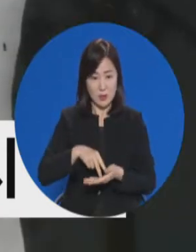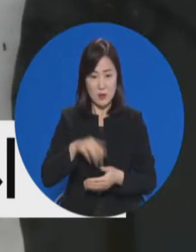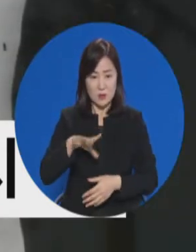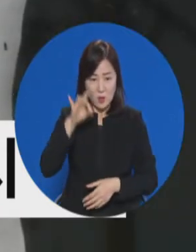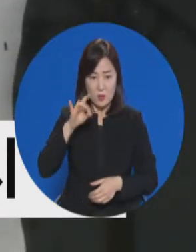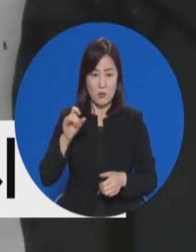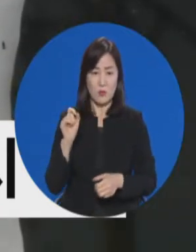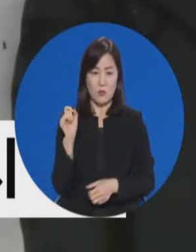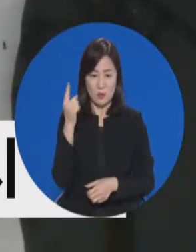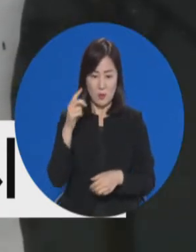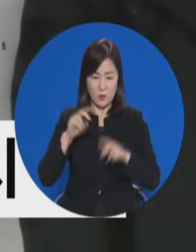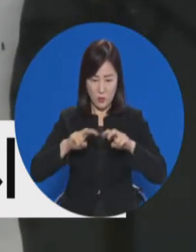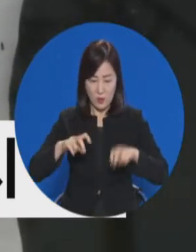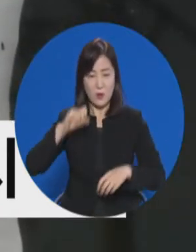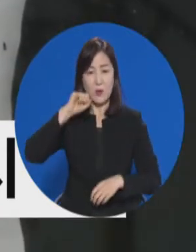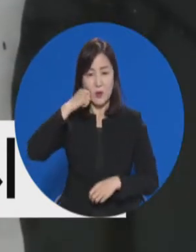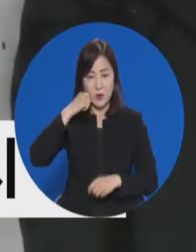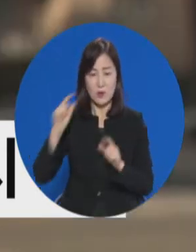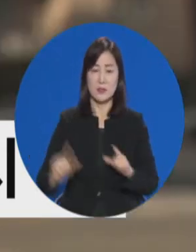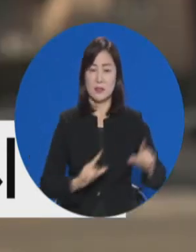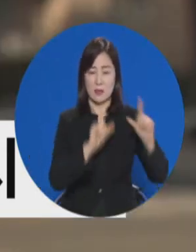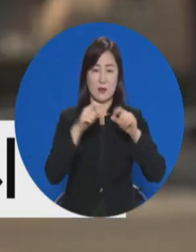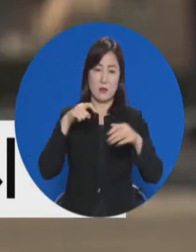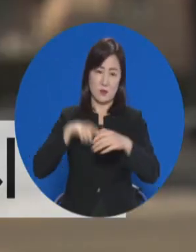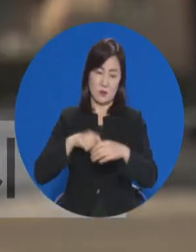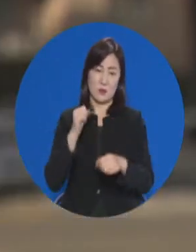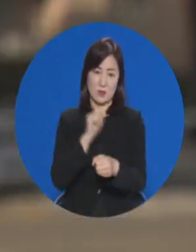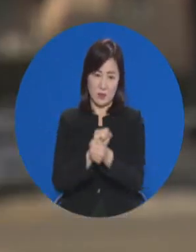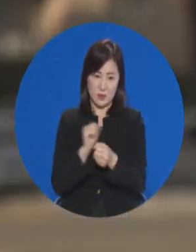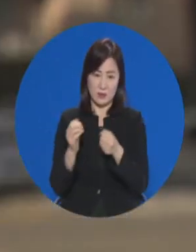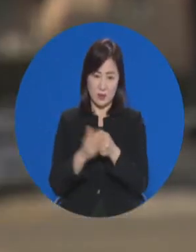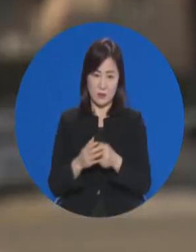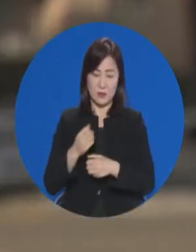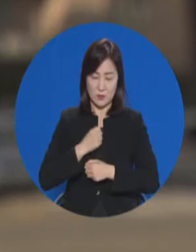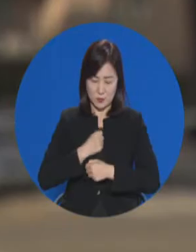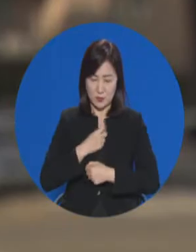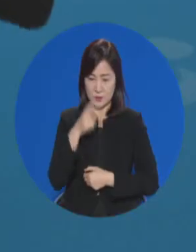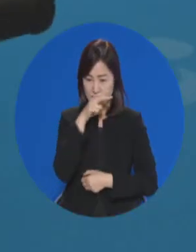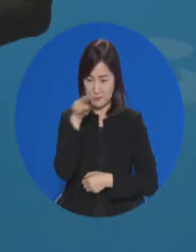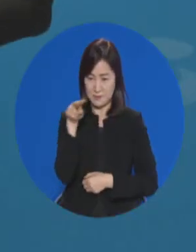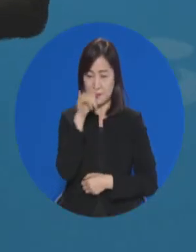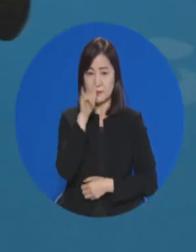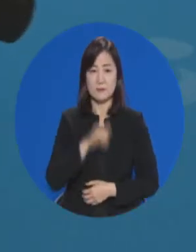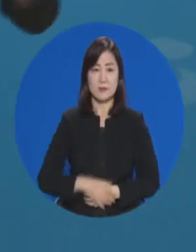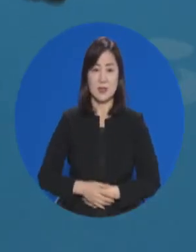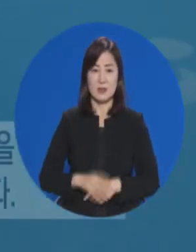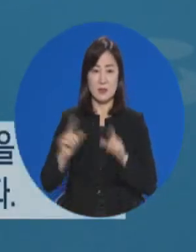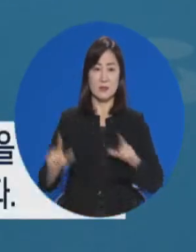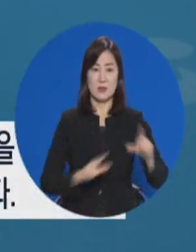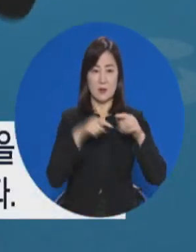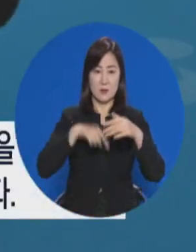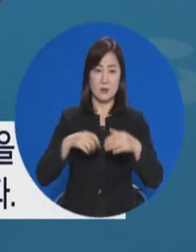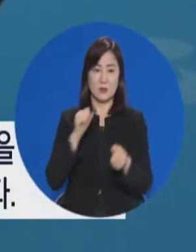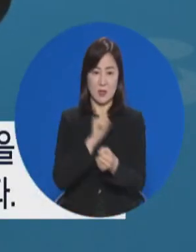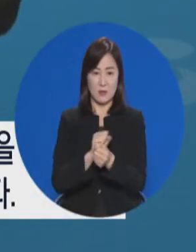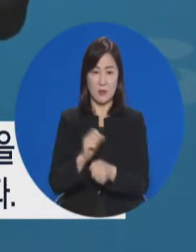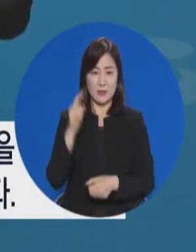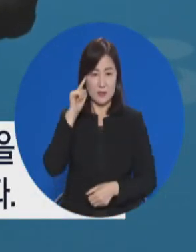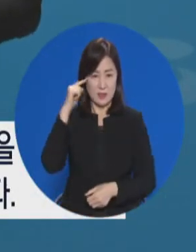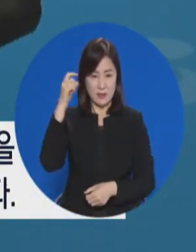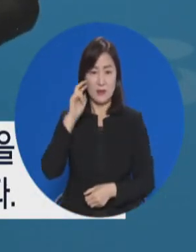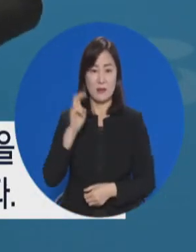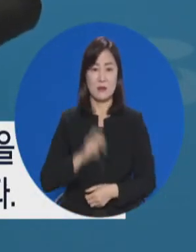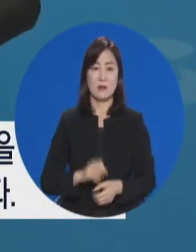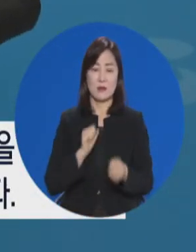감염 경로가 확인되지 않은 생활 속 감염 사례라며 예의주시하고 있습니다. 생활 속 감염으로 추정되는